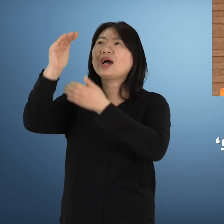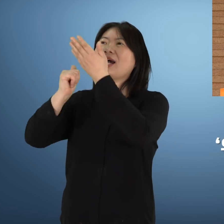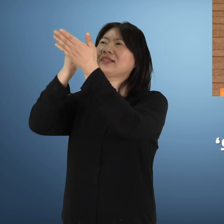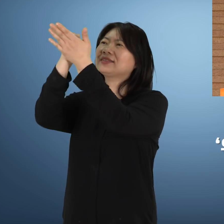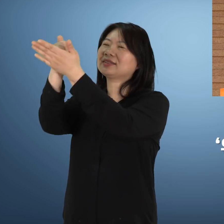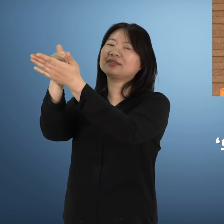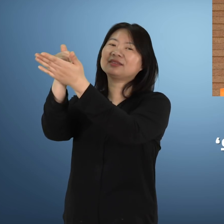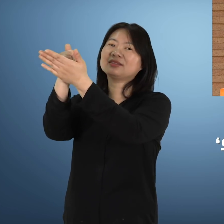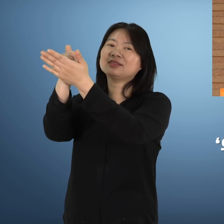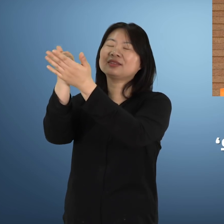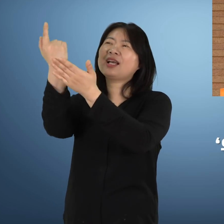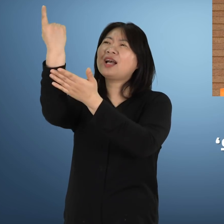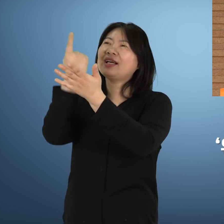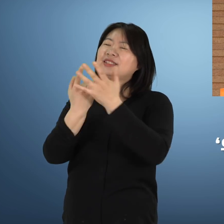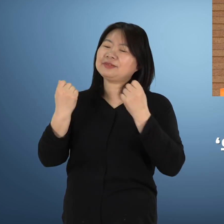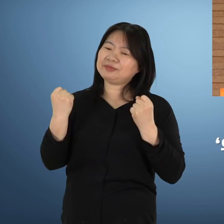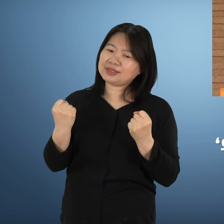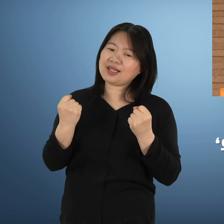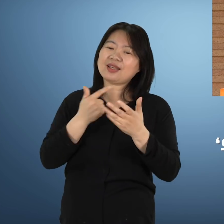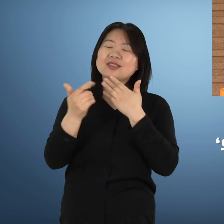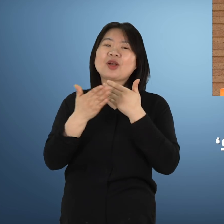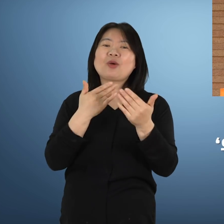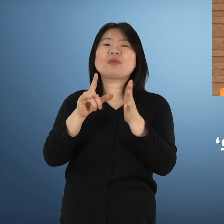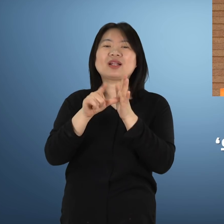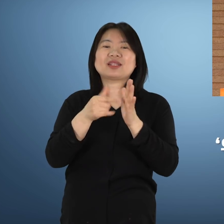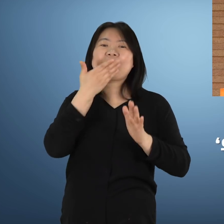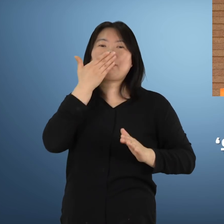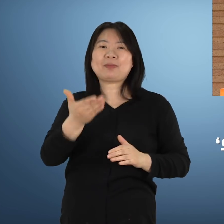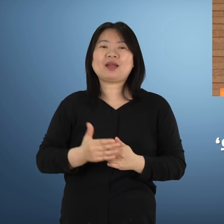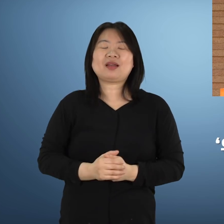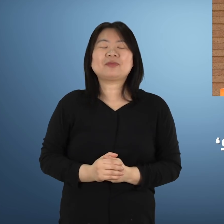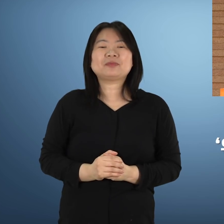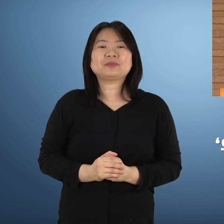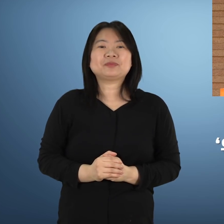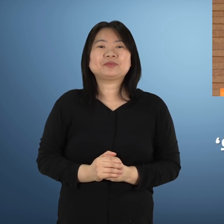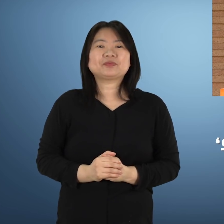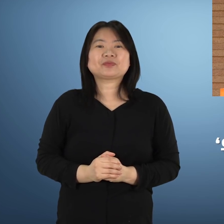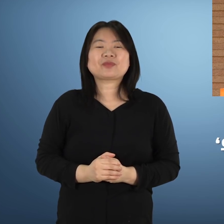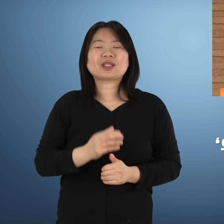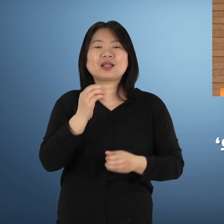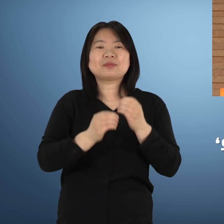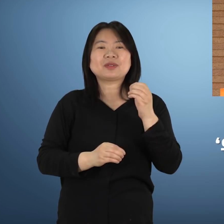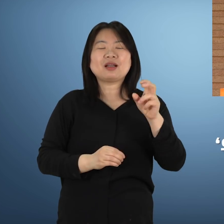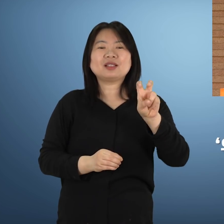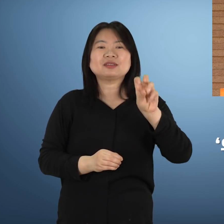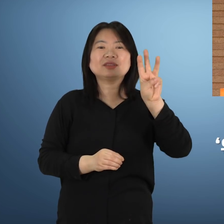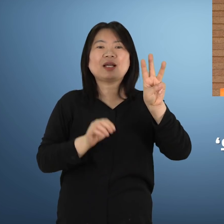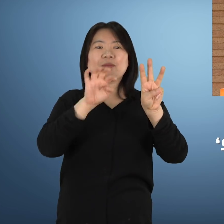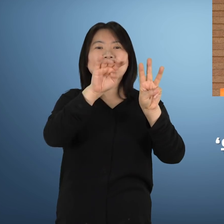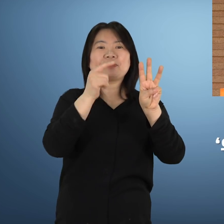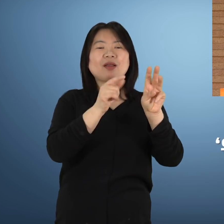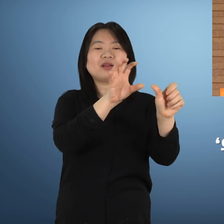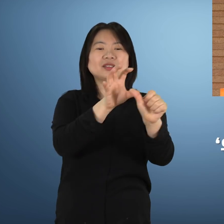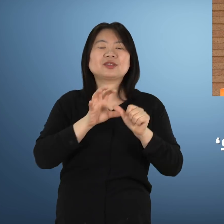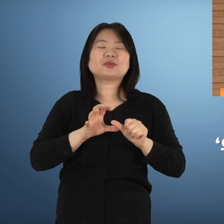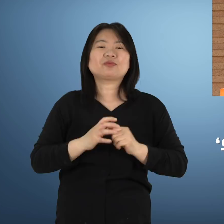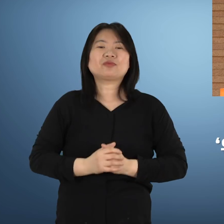하나님의 임재를 경험하는 것이다. 그러면서 시편 23편을